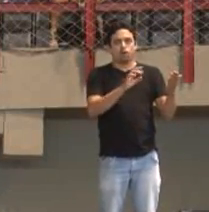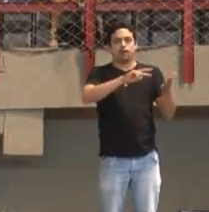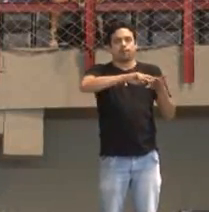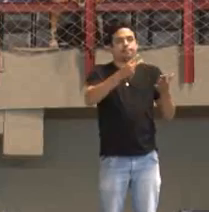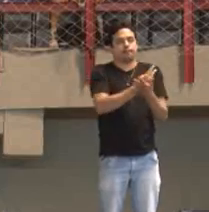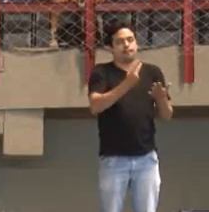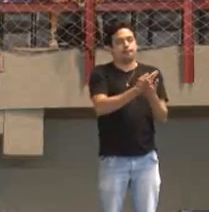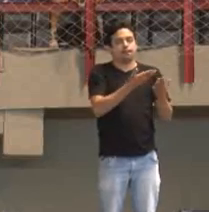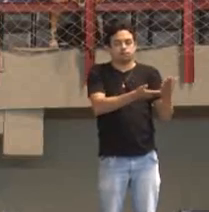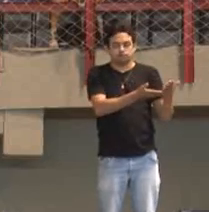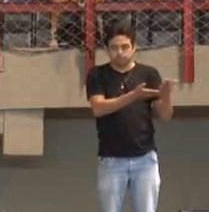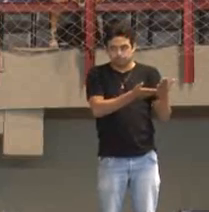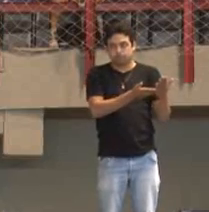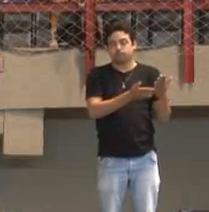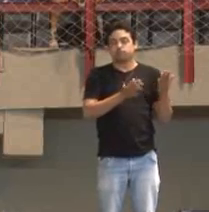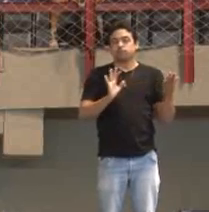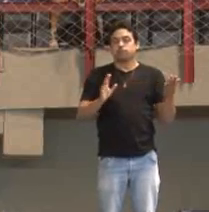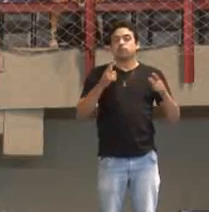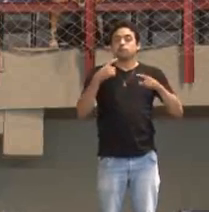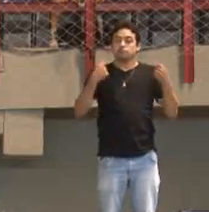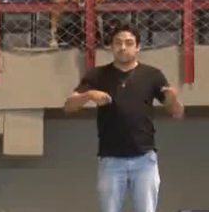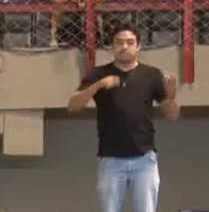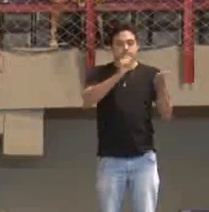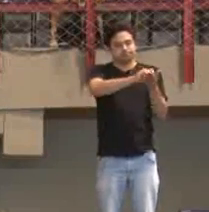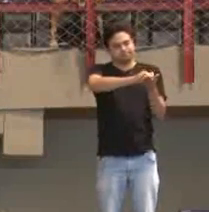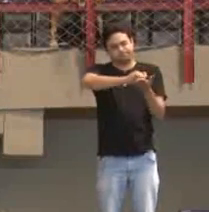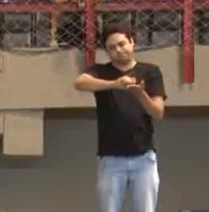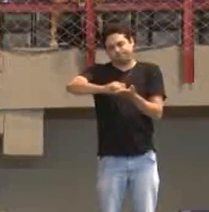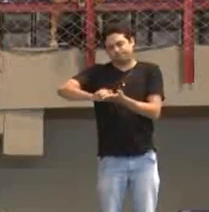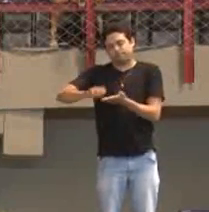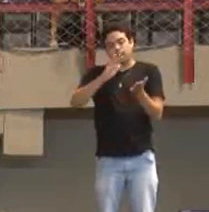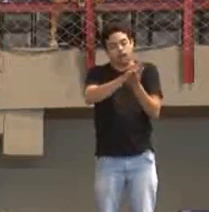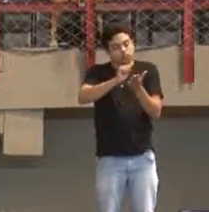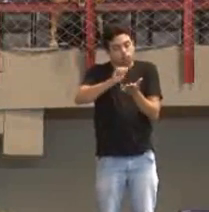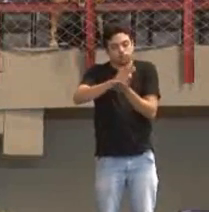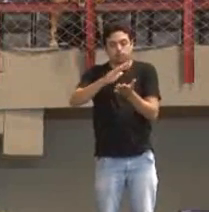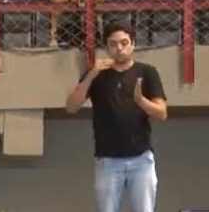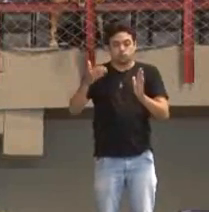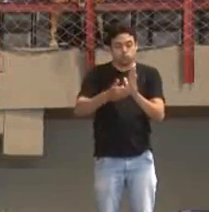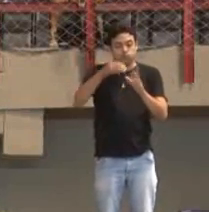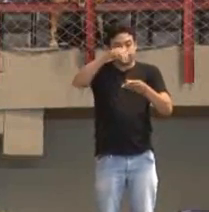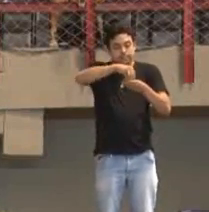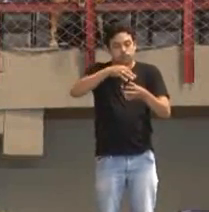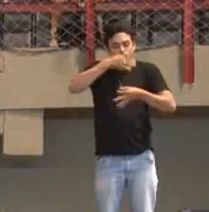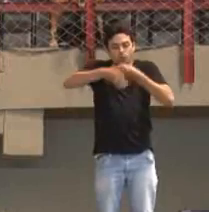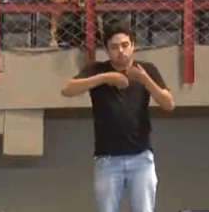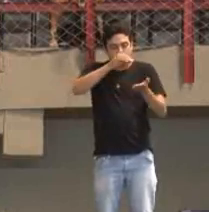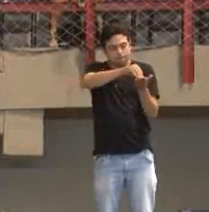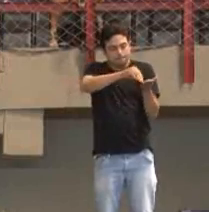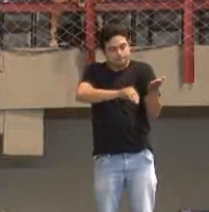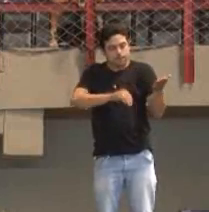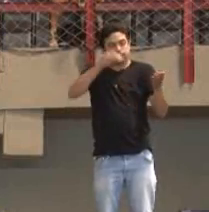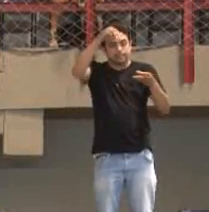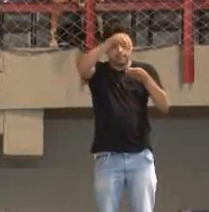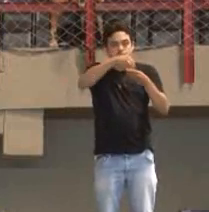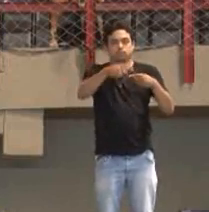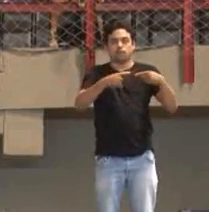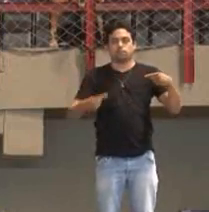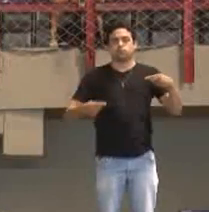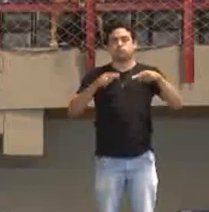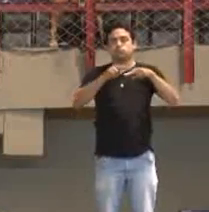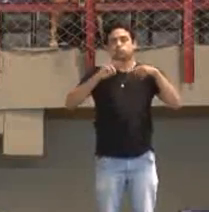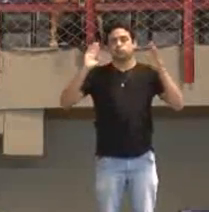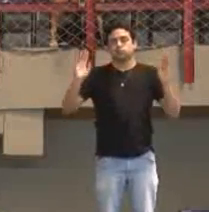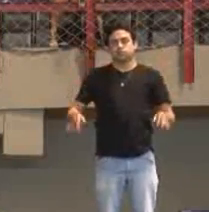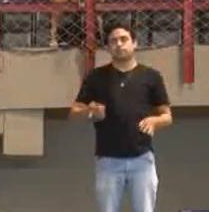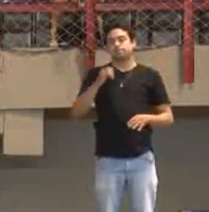tudo errado. É para ficar riscado, anotado, tem que ter observações. Pois